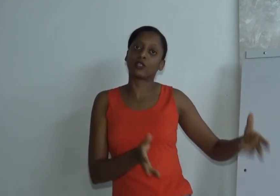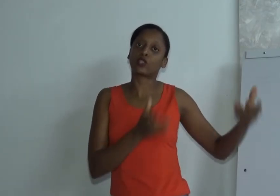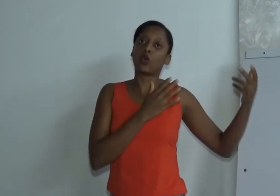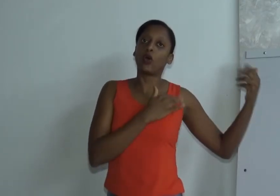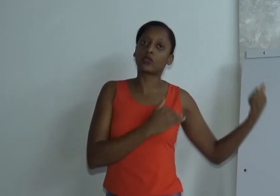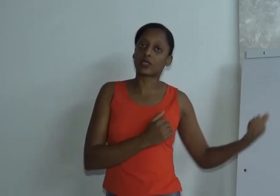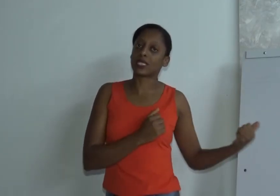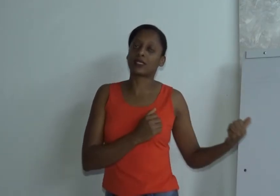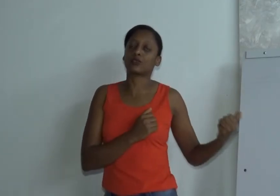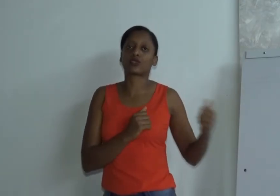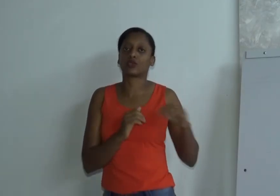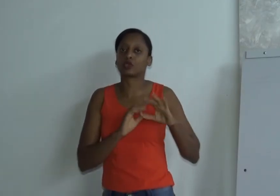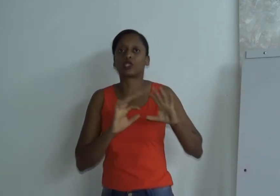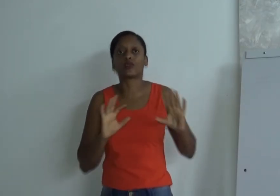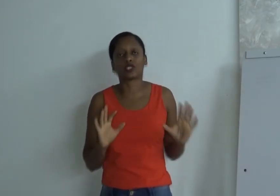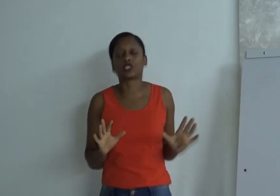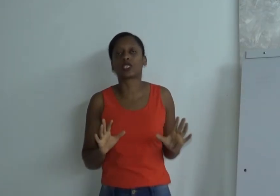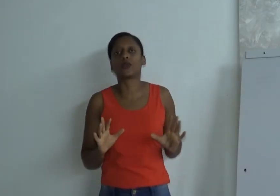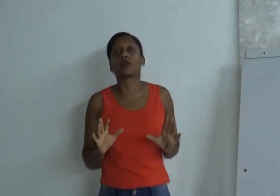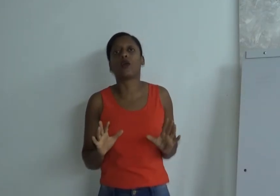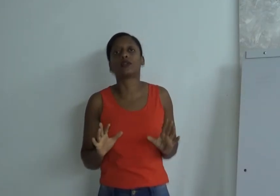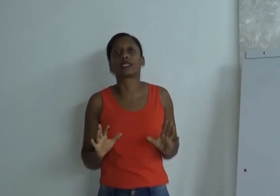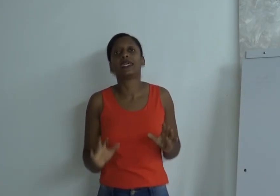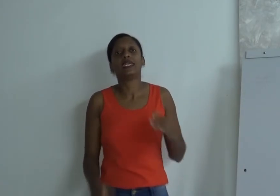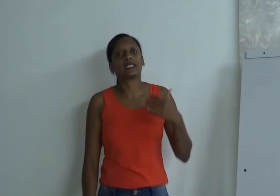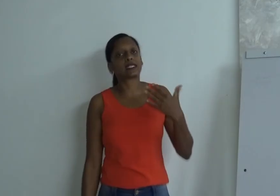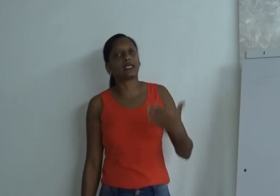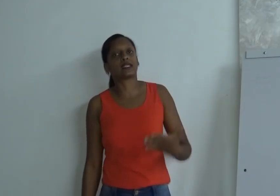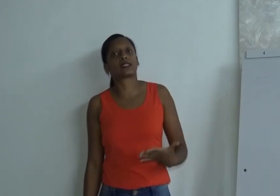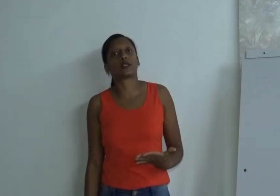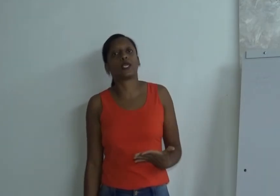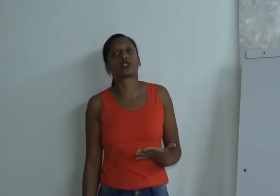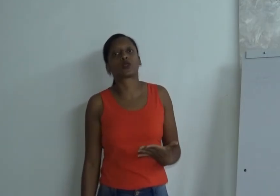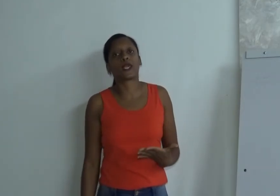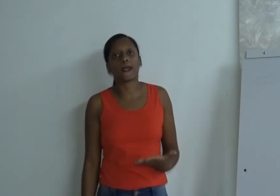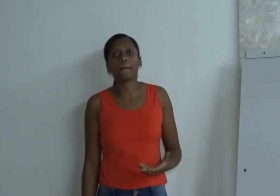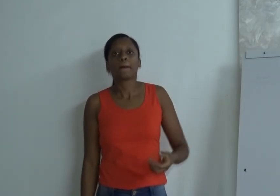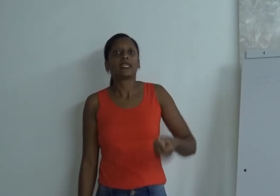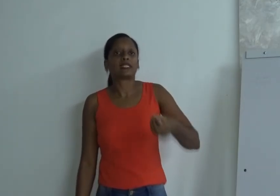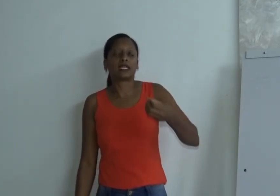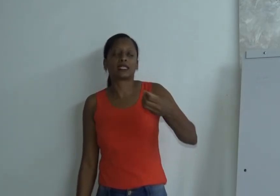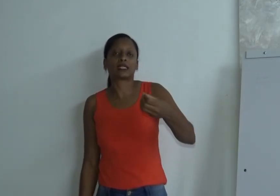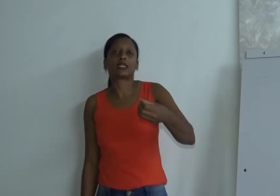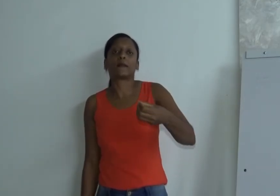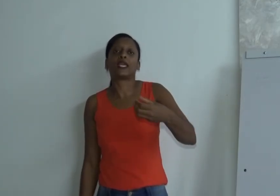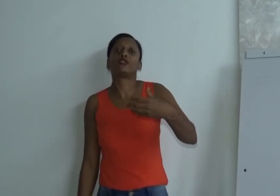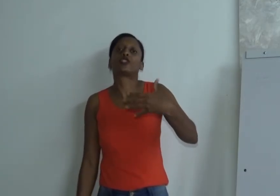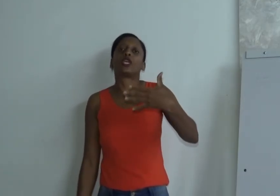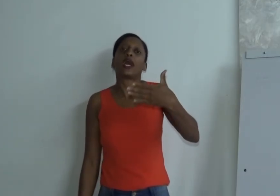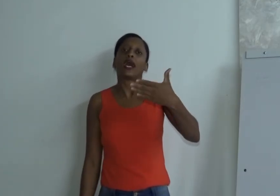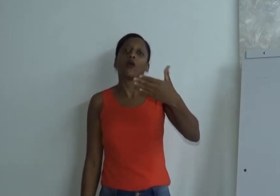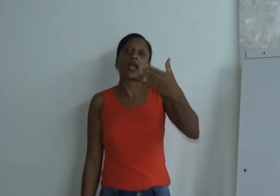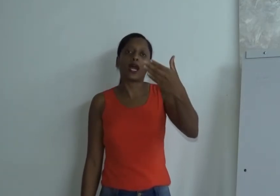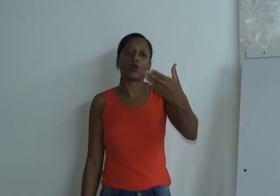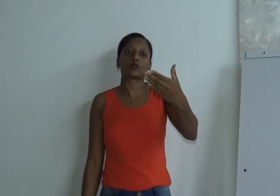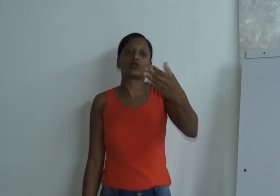de outros tecidos conjuntivos a gente não encontra. Que seria exatamente o quê? Seria exatamente cálcio